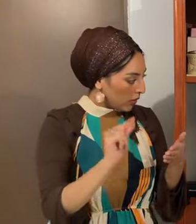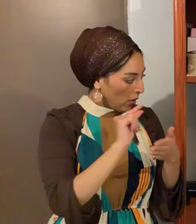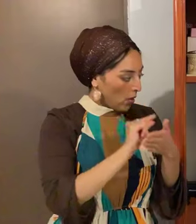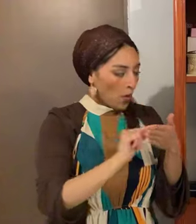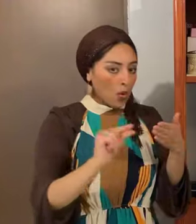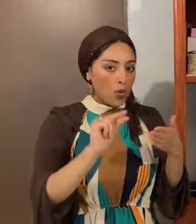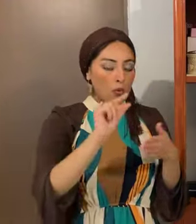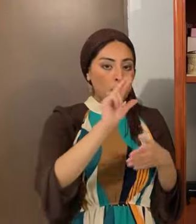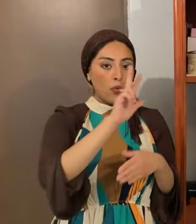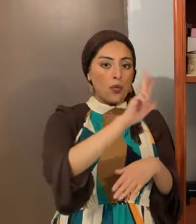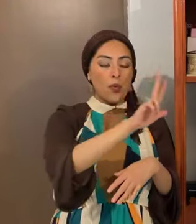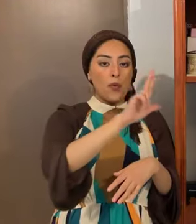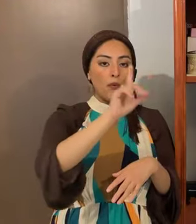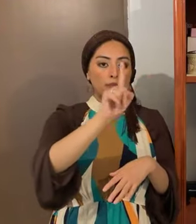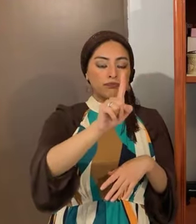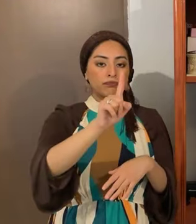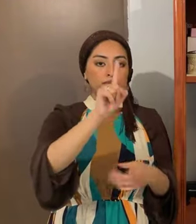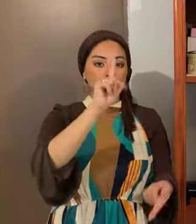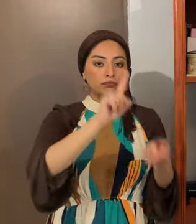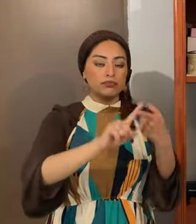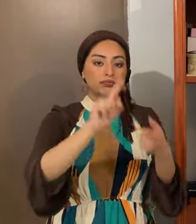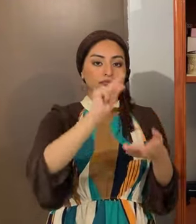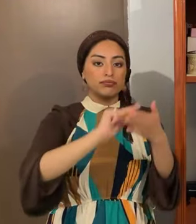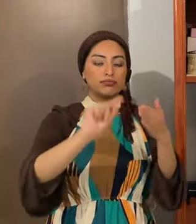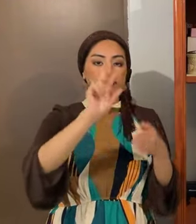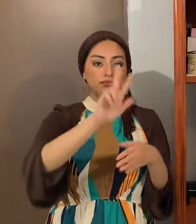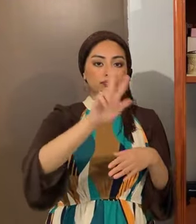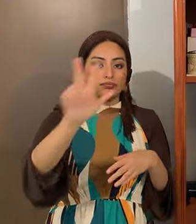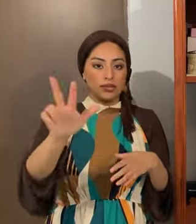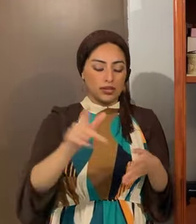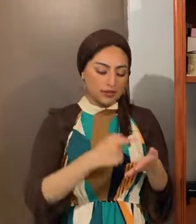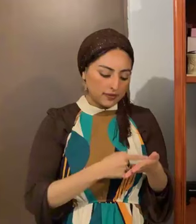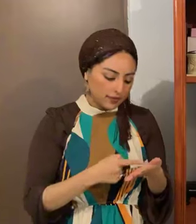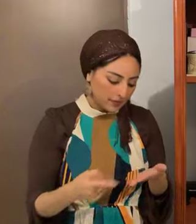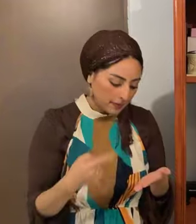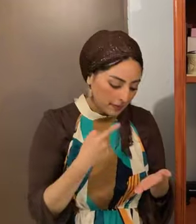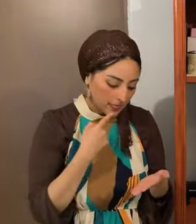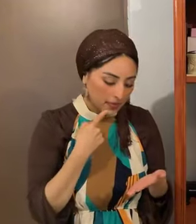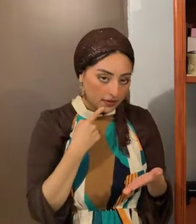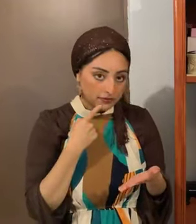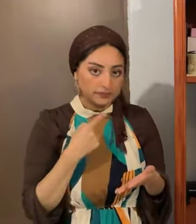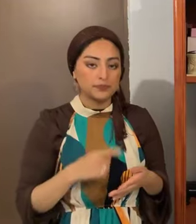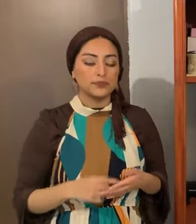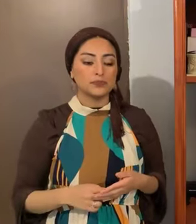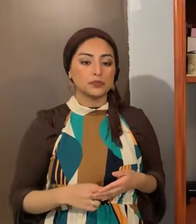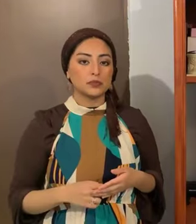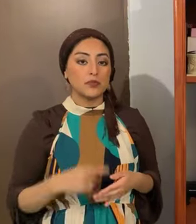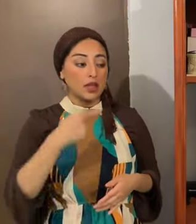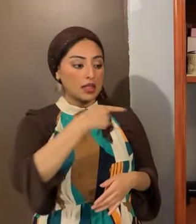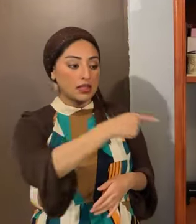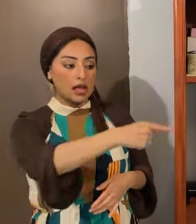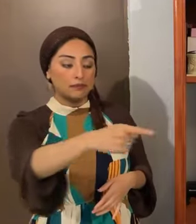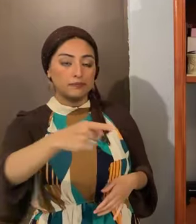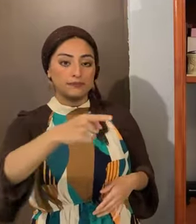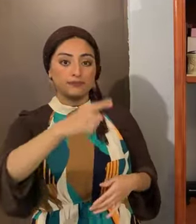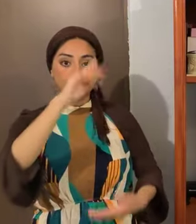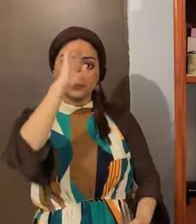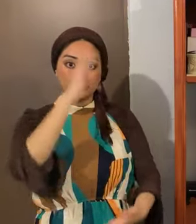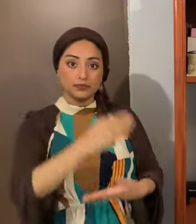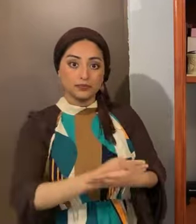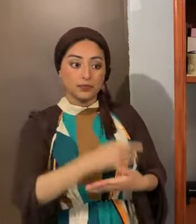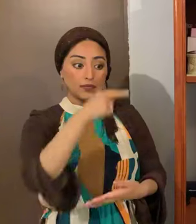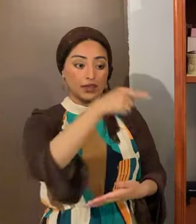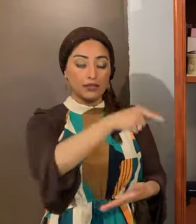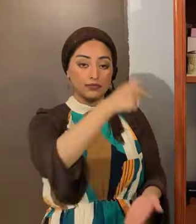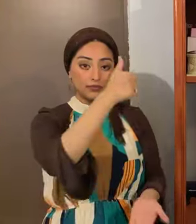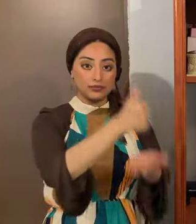versos del 31 al 33. Dice: estos pues son sus hijos, ayudaban de los